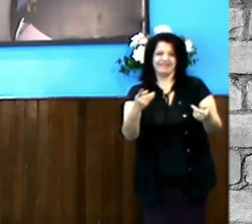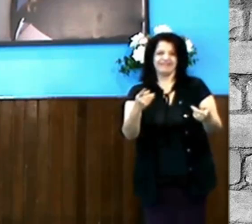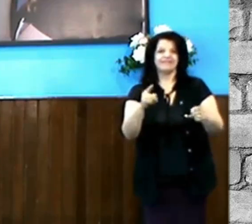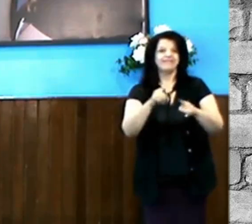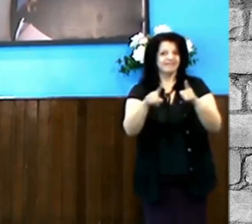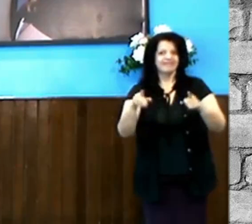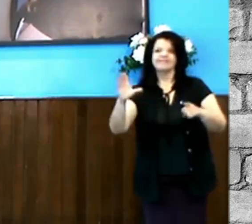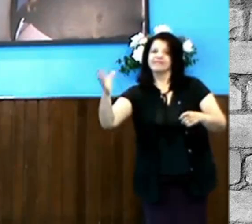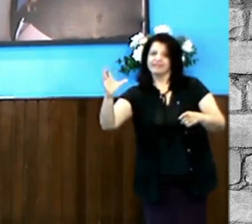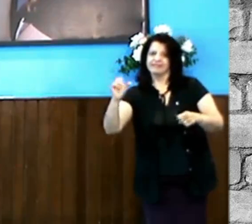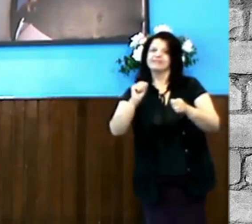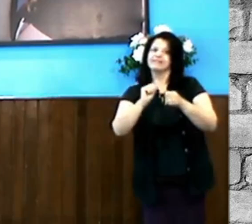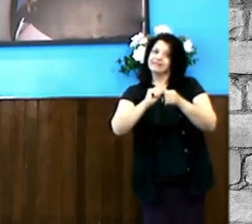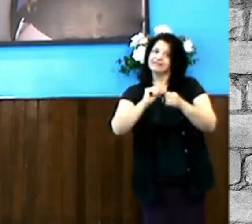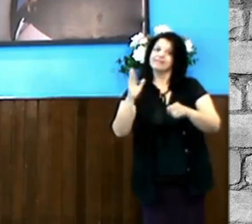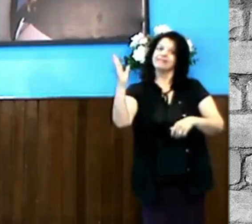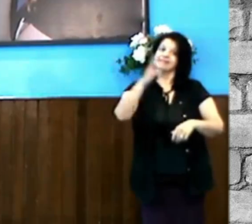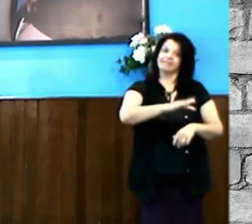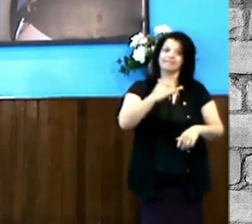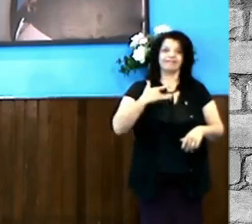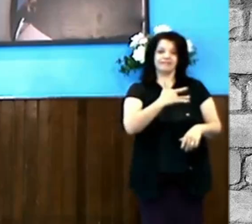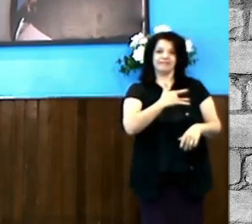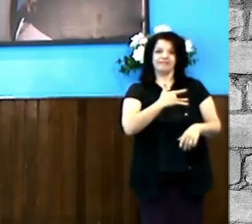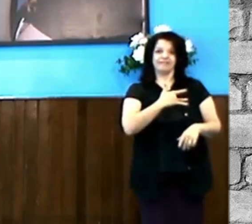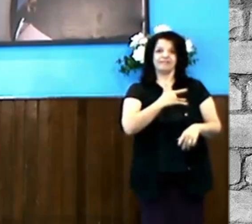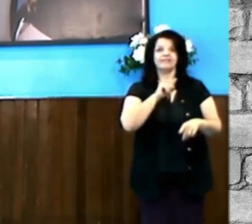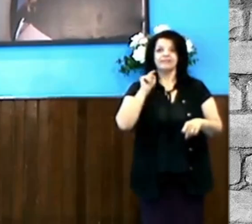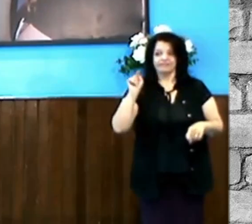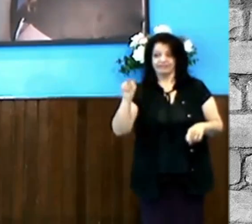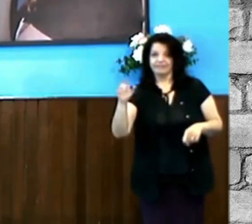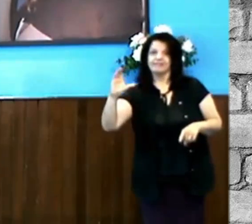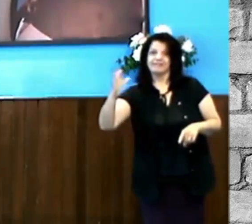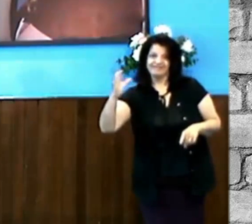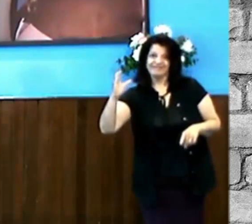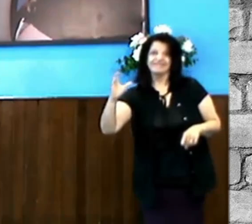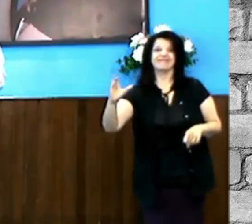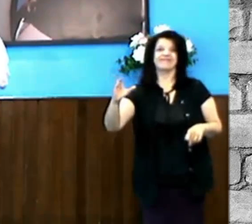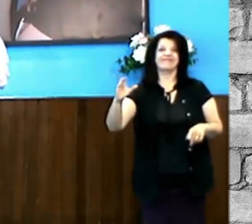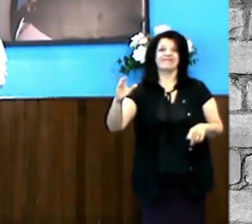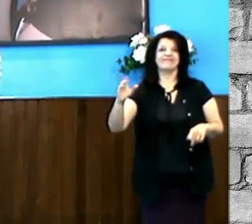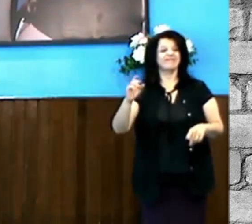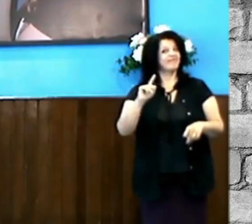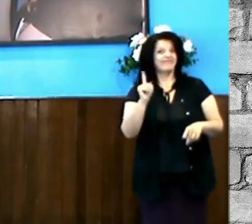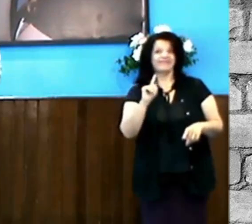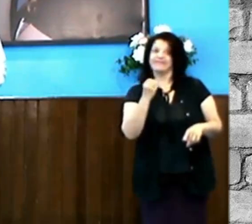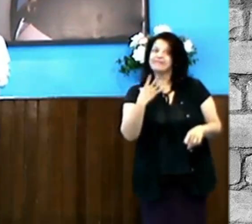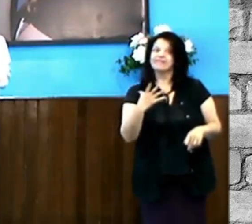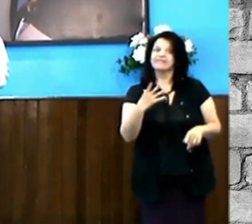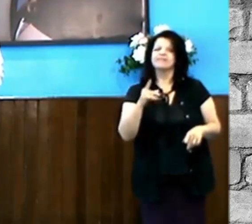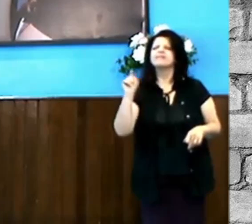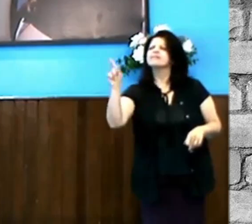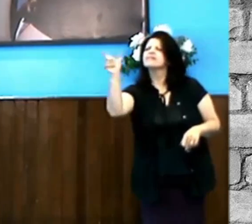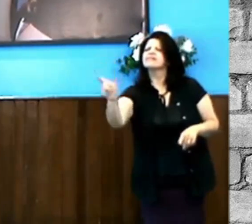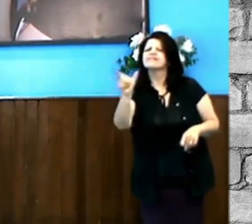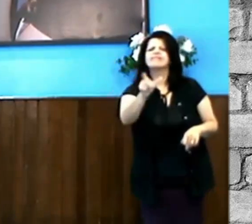normalmente envolve algum tipo de satisfação imediata. E é por isso que pessoas se intoxicam. Quem tomou a cerveja, não tomou a cerveja pensando assim,